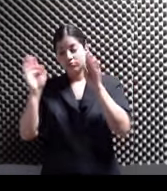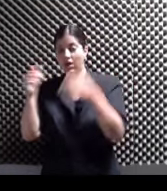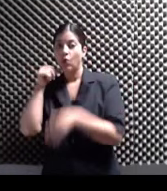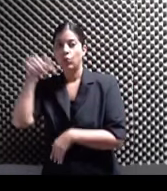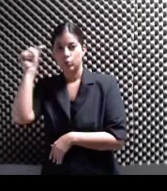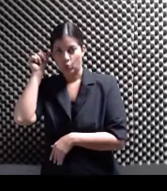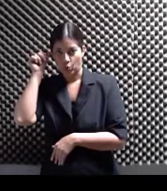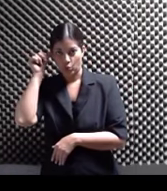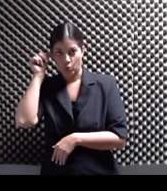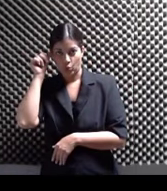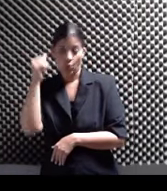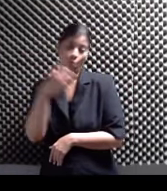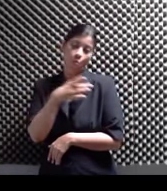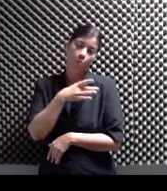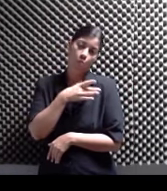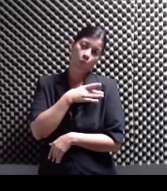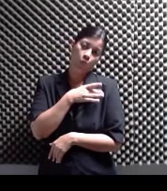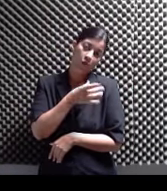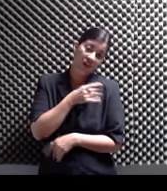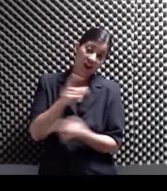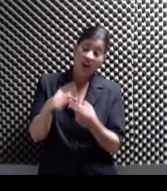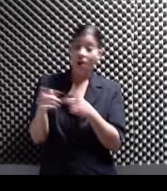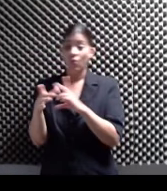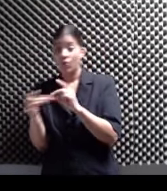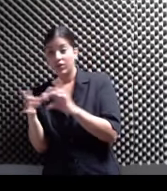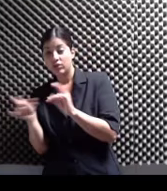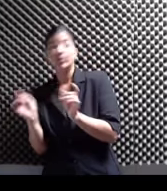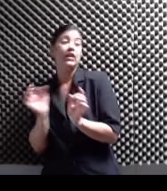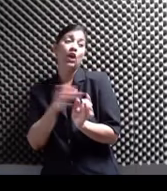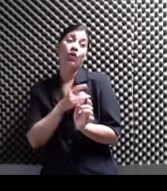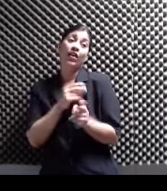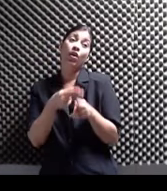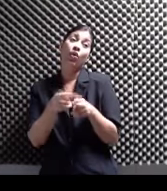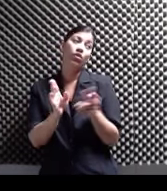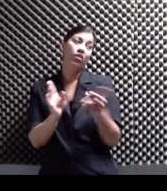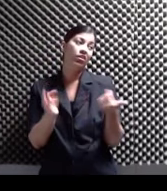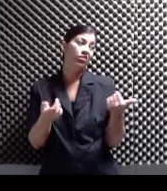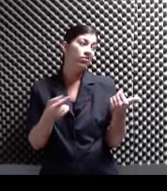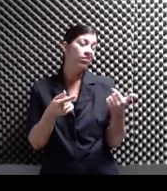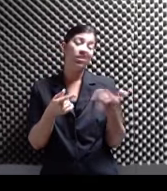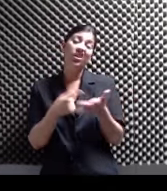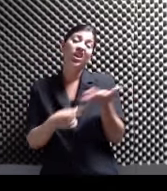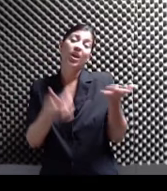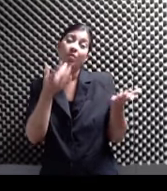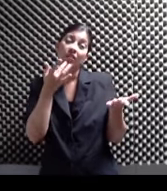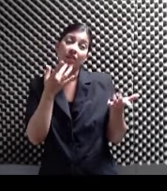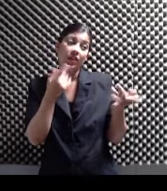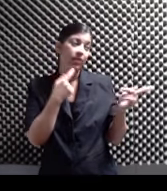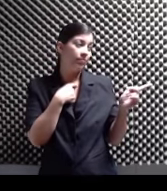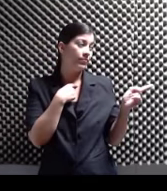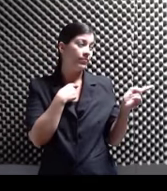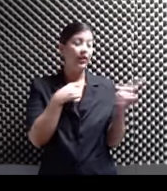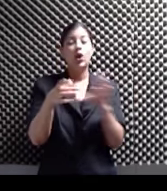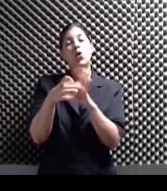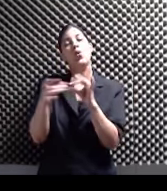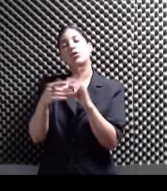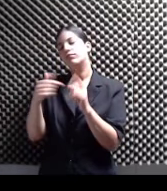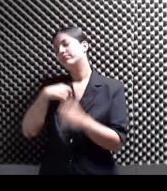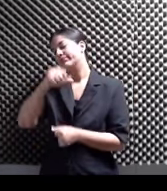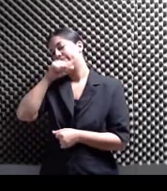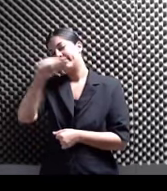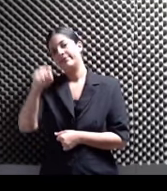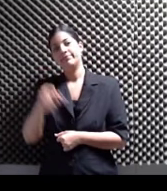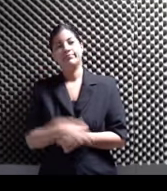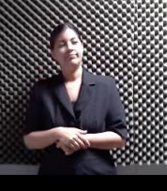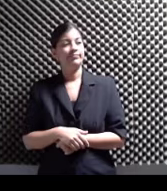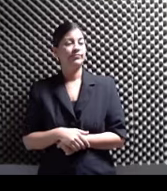¿Están cuentos y están novelas? ¿Qué prefieres? Pues novelas cortas, que son novelas cortas hasta la fecha. ¿Qué? A mí me gusta mucho el género del cuento. Sí. Sí. ¿Por